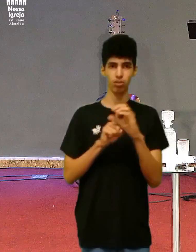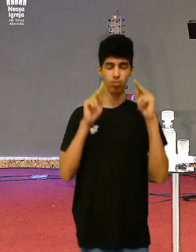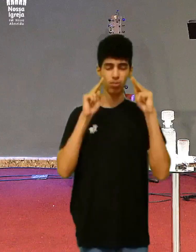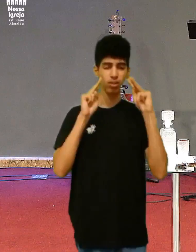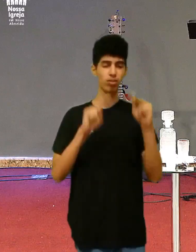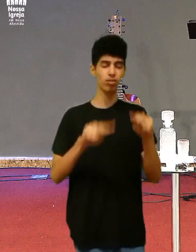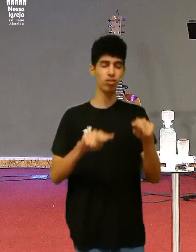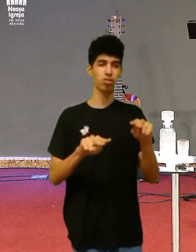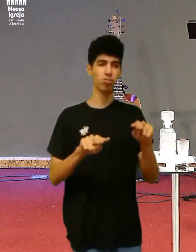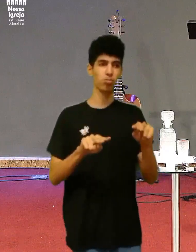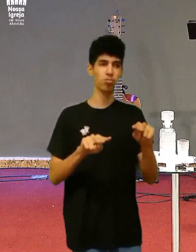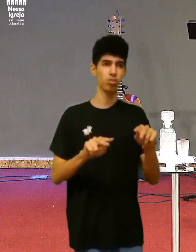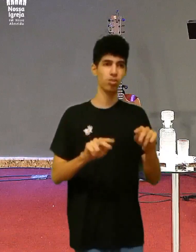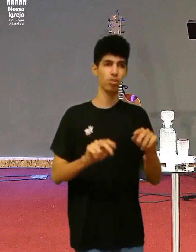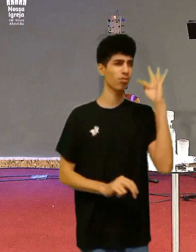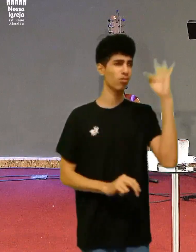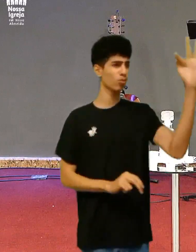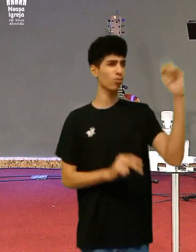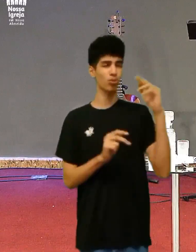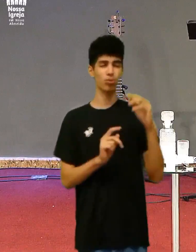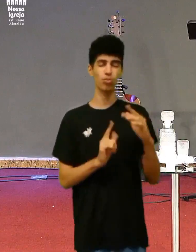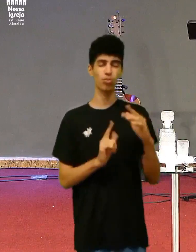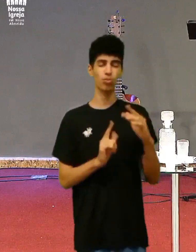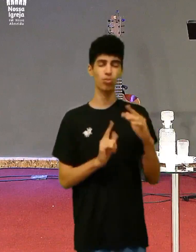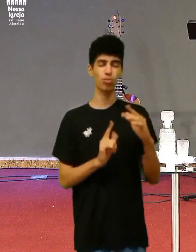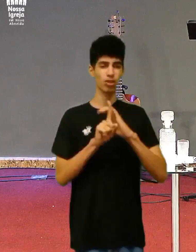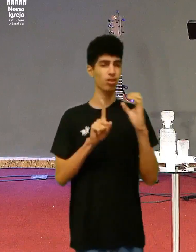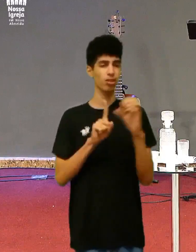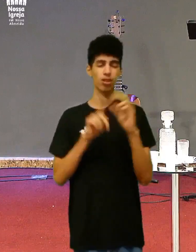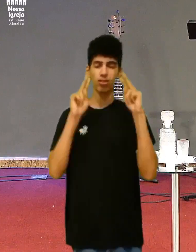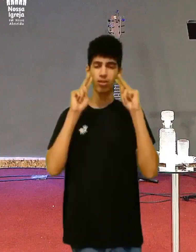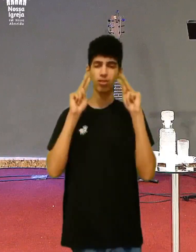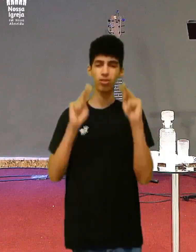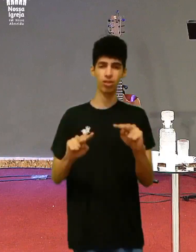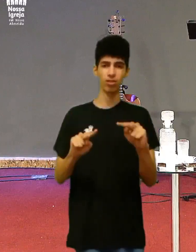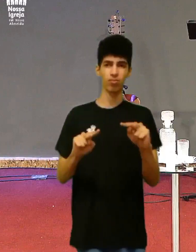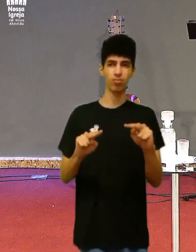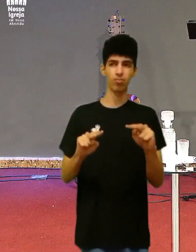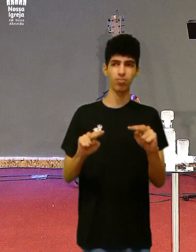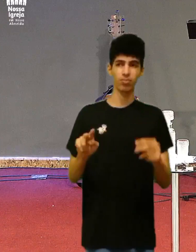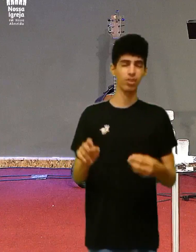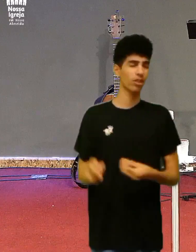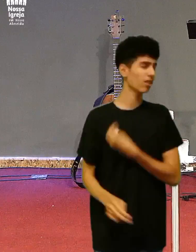essa mensagem, meu Deus, que a Tua vida seja